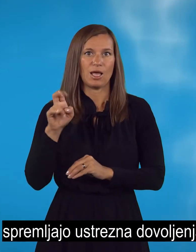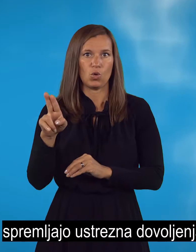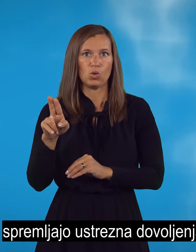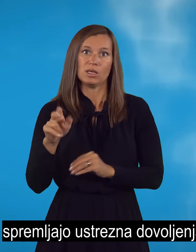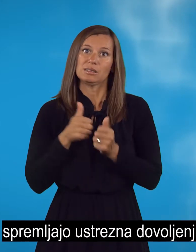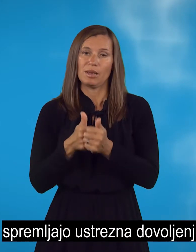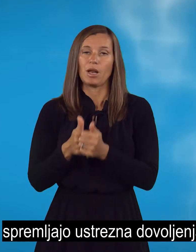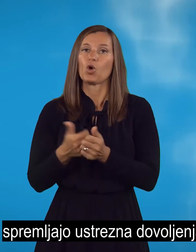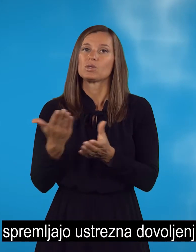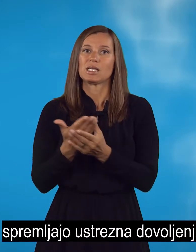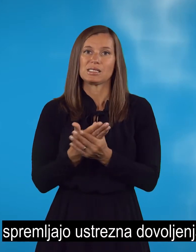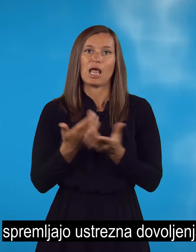spremljajo ustrezna dovoljenja.